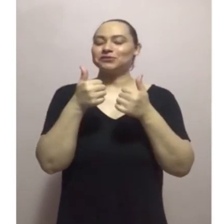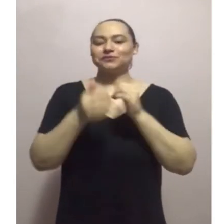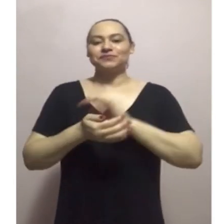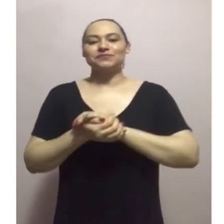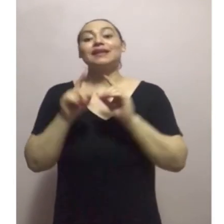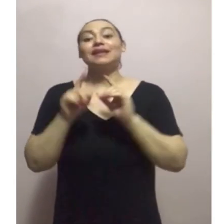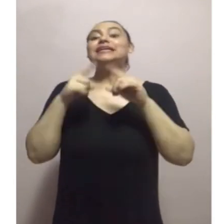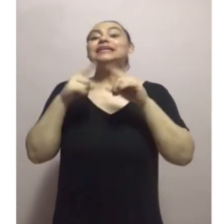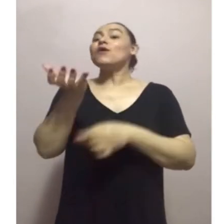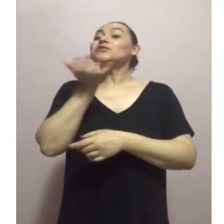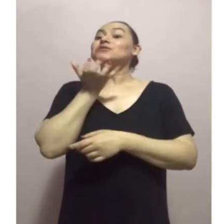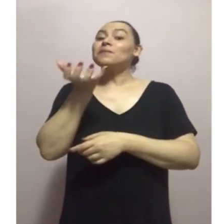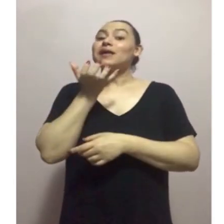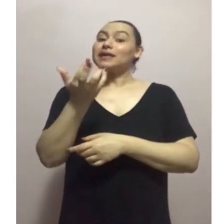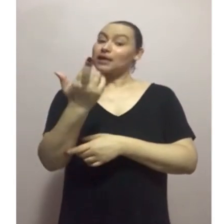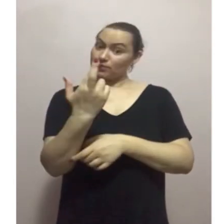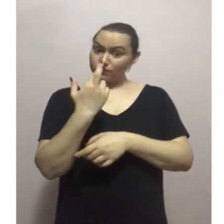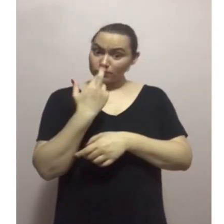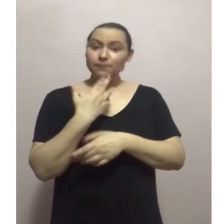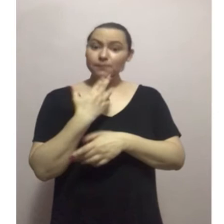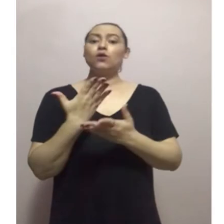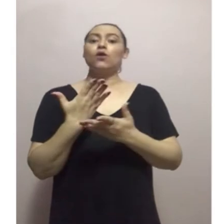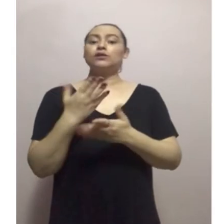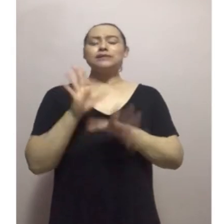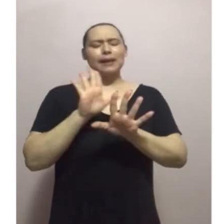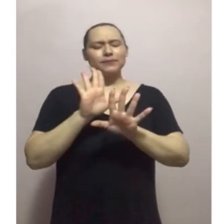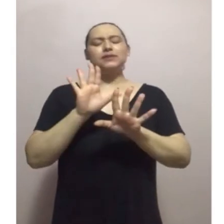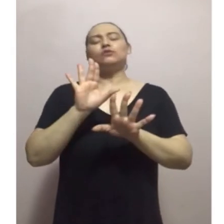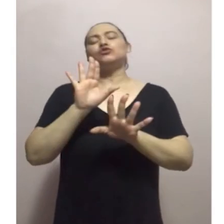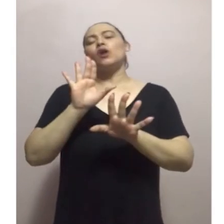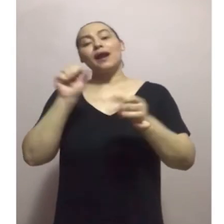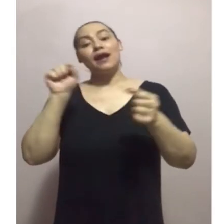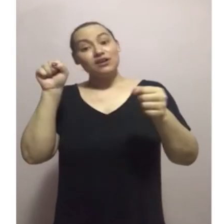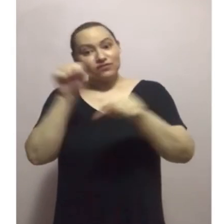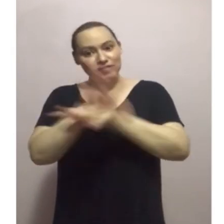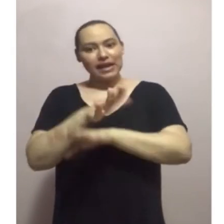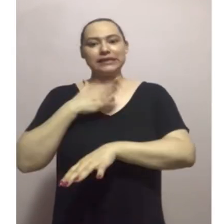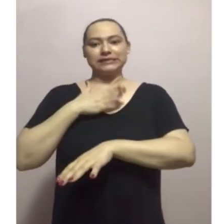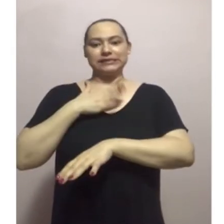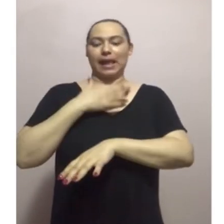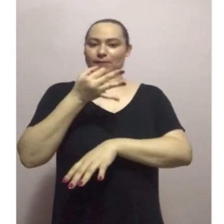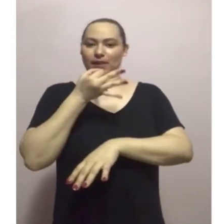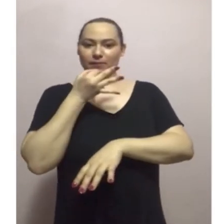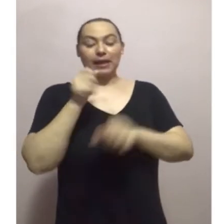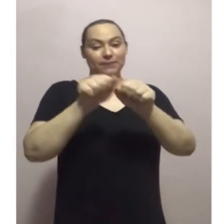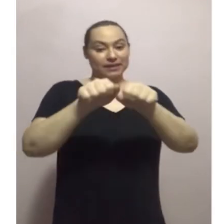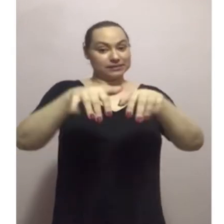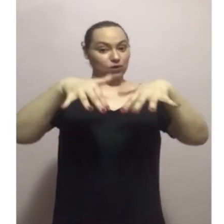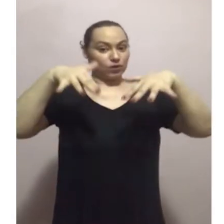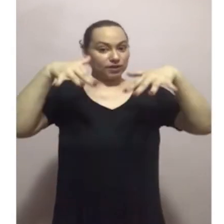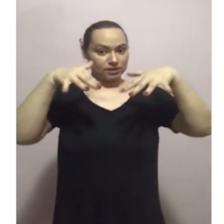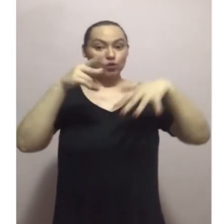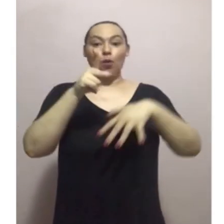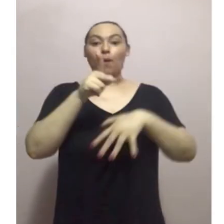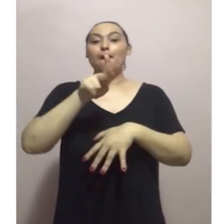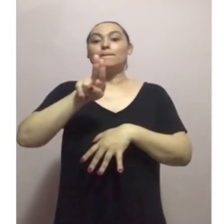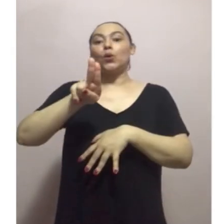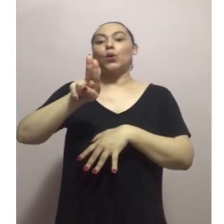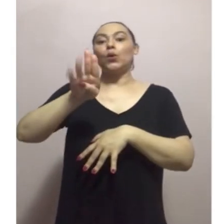isso. assim. Então, eu quero que você me conte também, porque aí, finalizando, só para falar dessa coisa do público, a gente